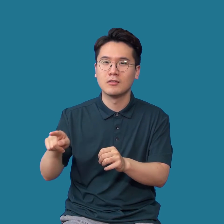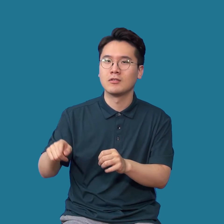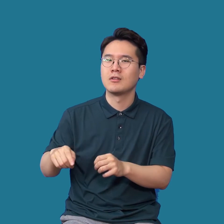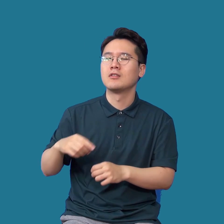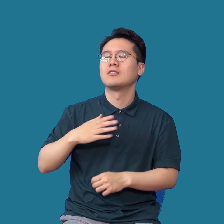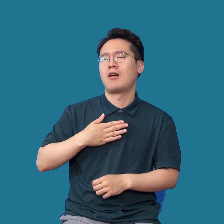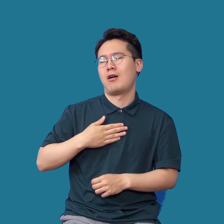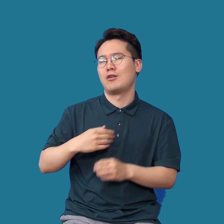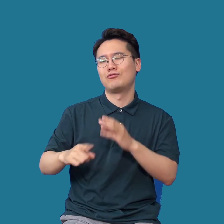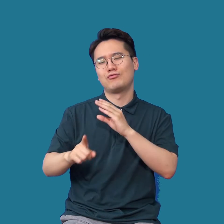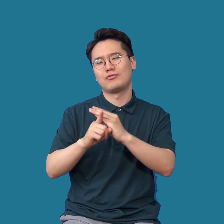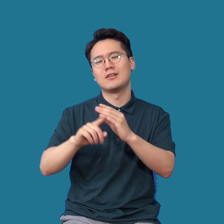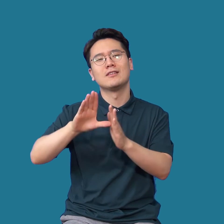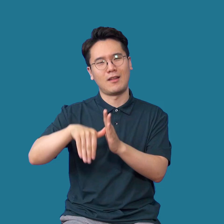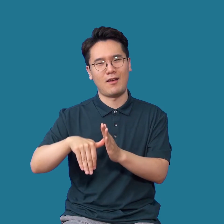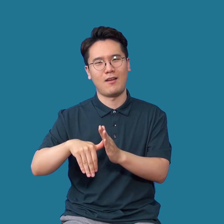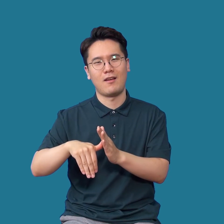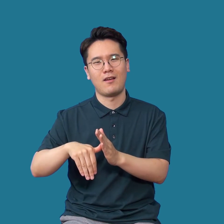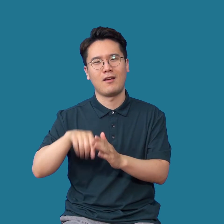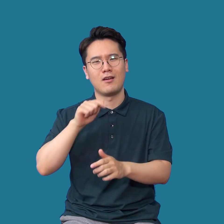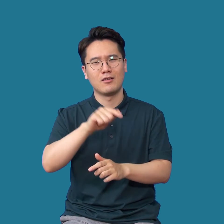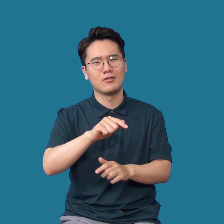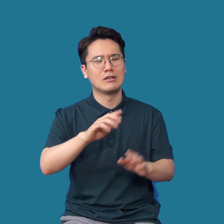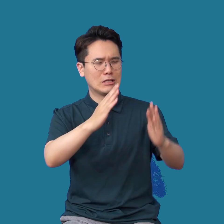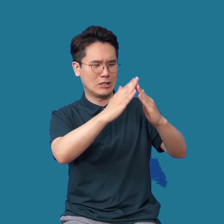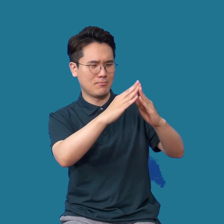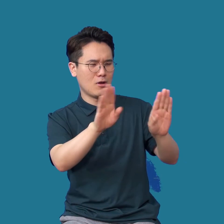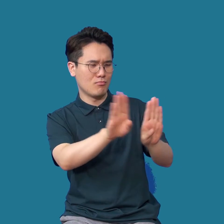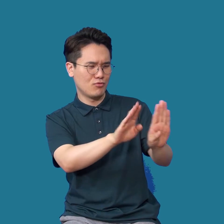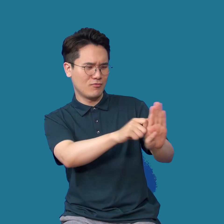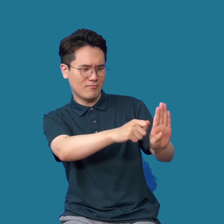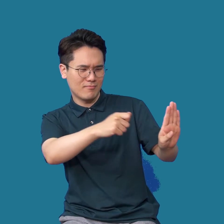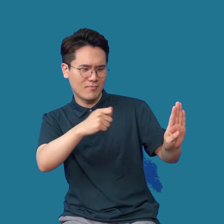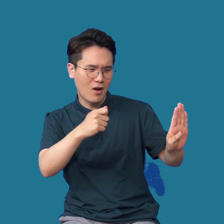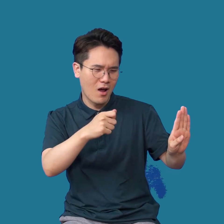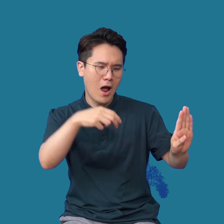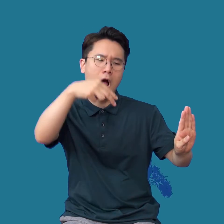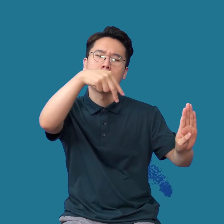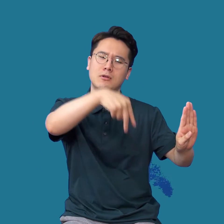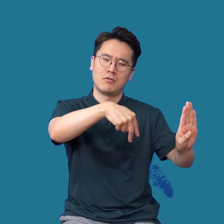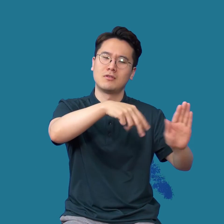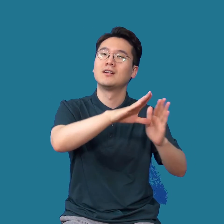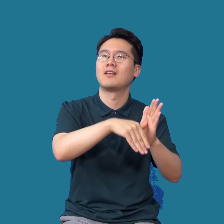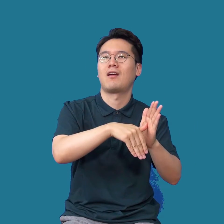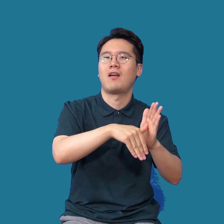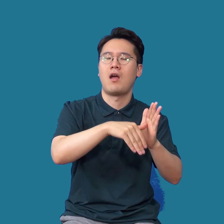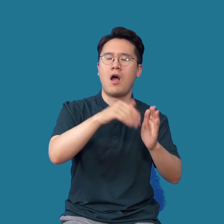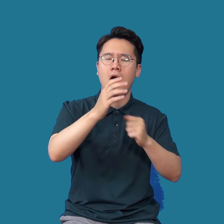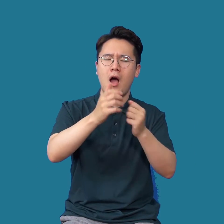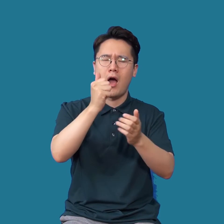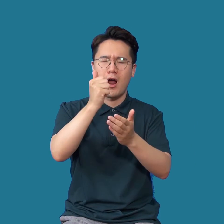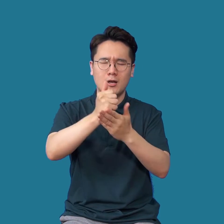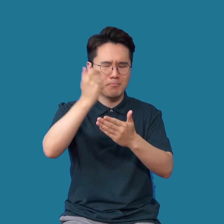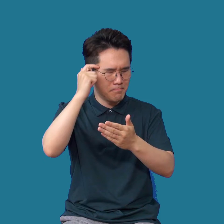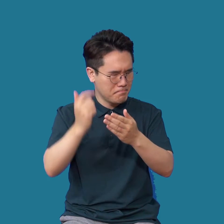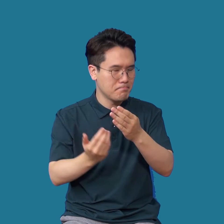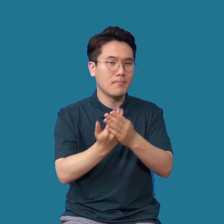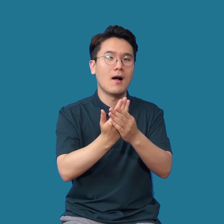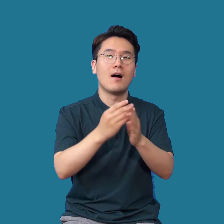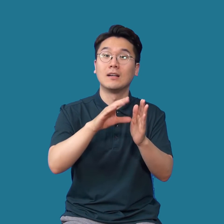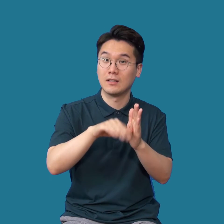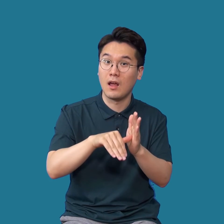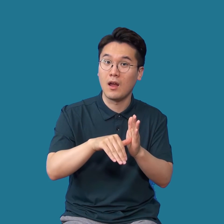했습니다. 그때 마음속에 하나님 하고 하나님이 딱 떠오를 때, 그때가